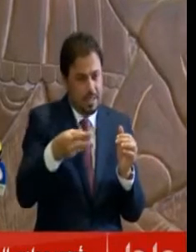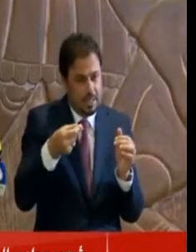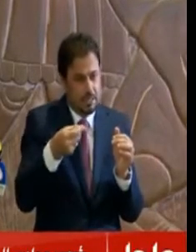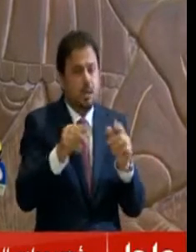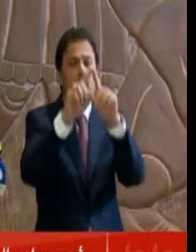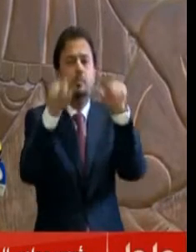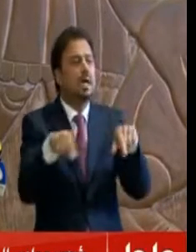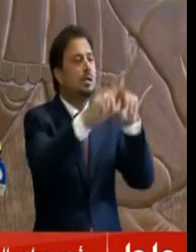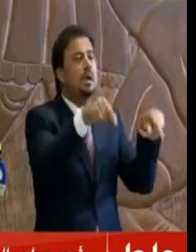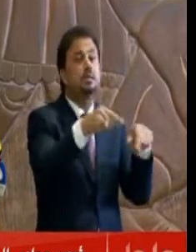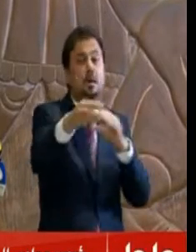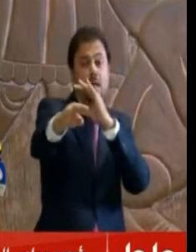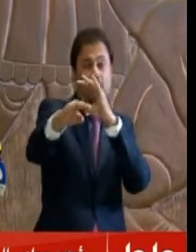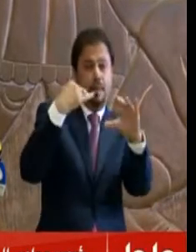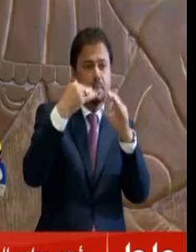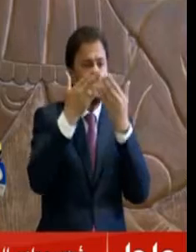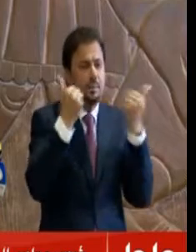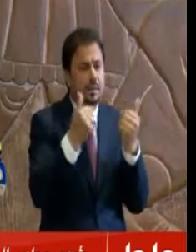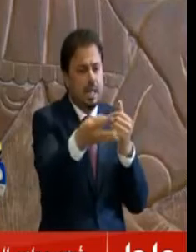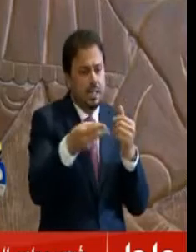المحطات التي لم ترسل نتائجها